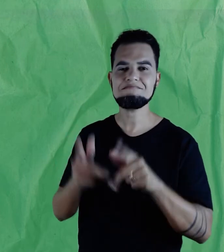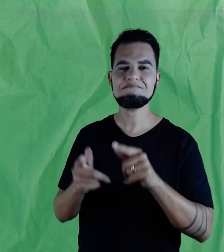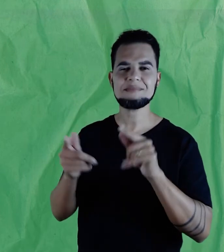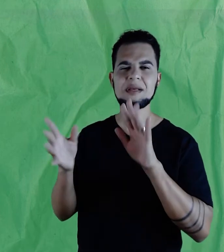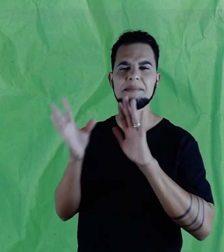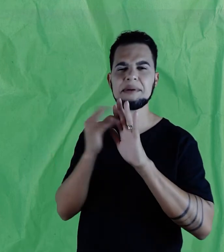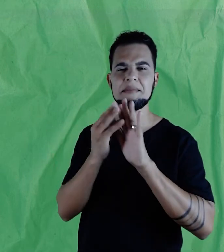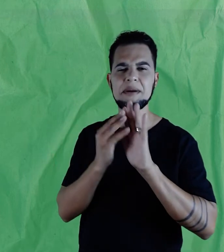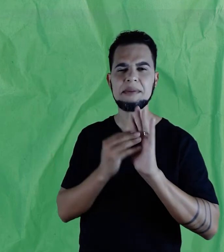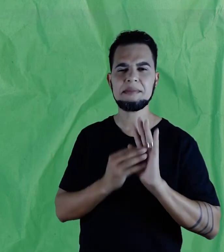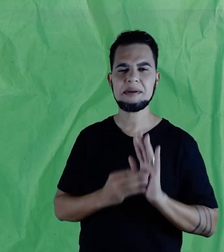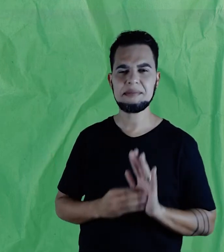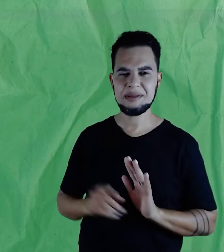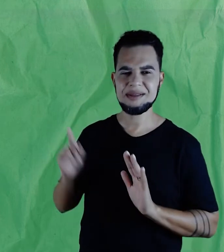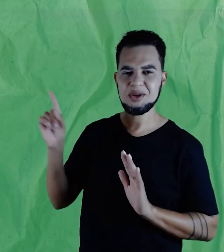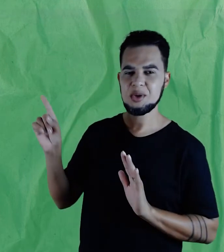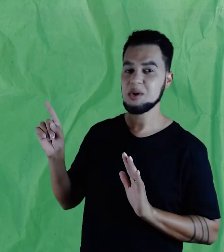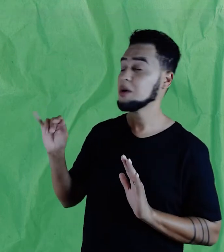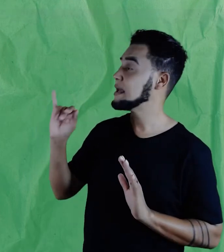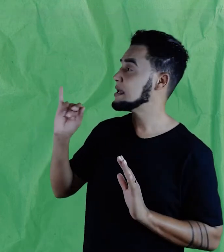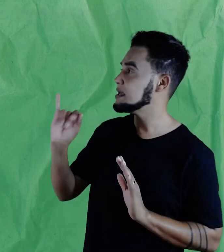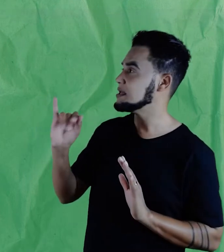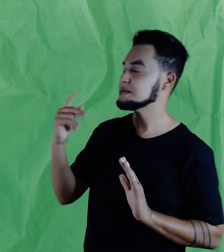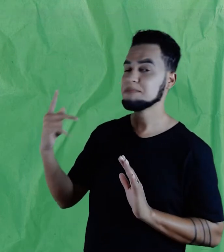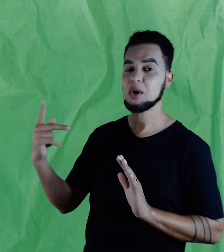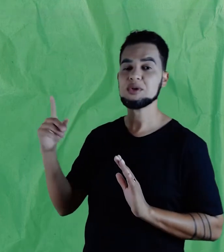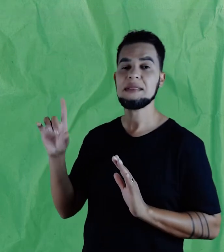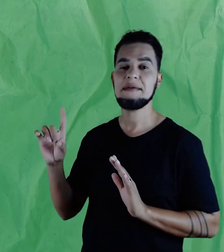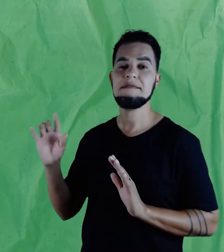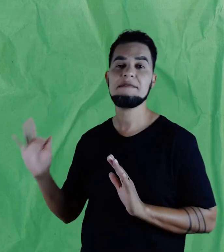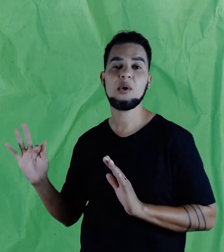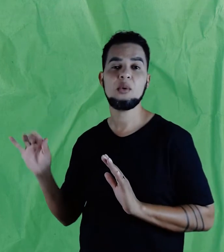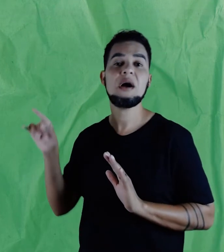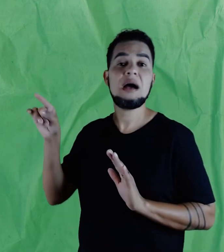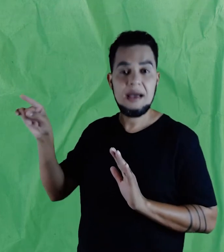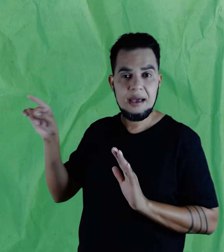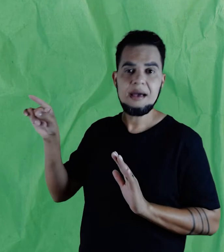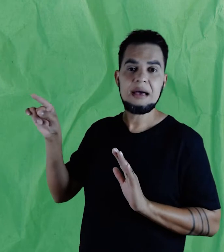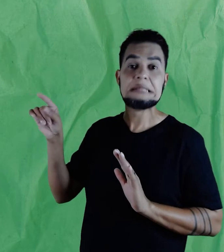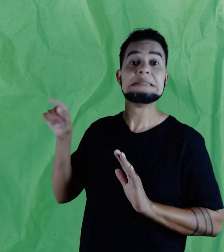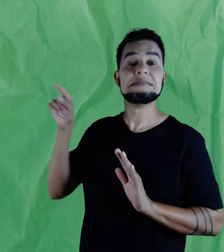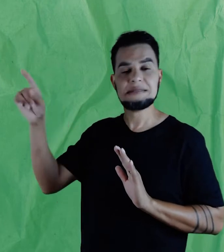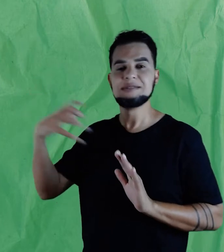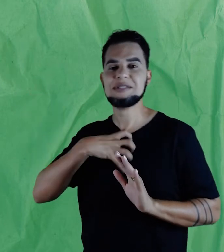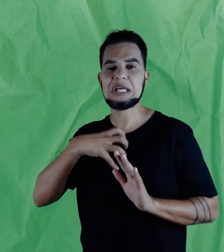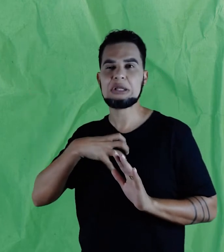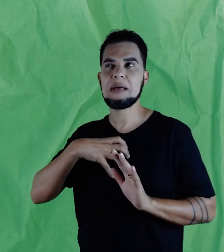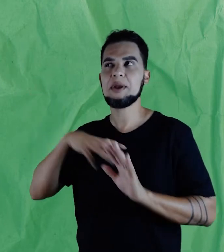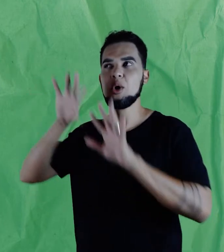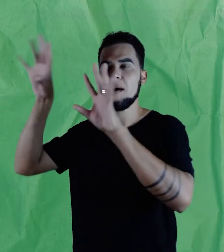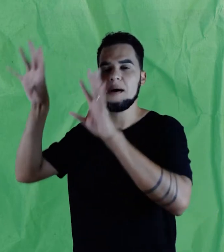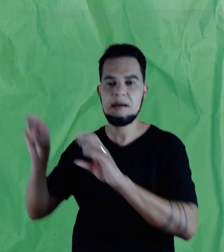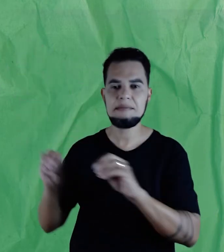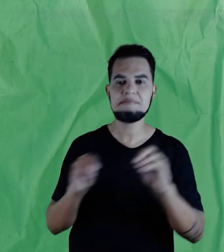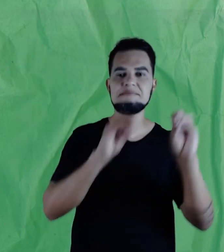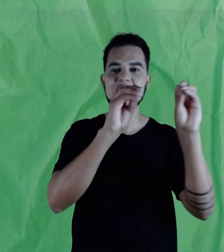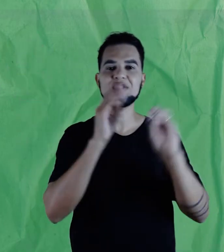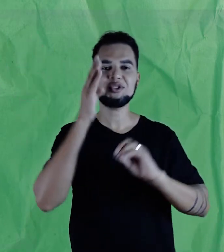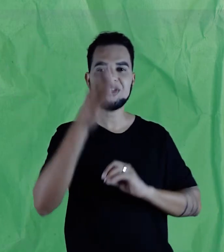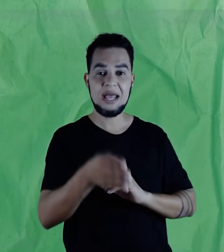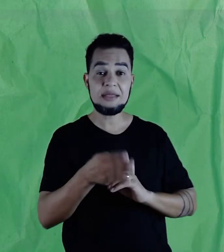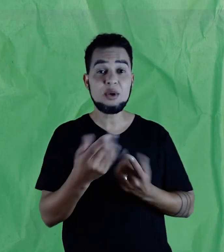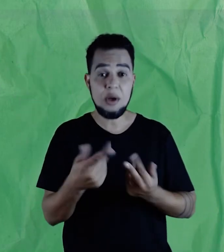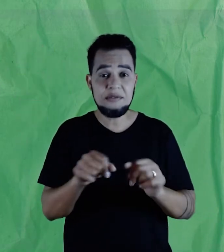componentes com um export default, né? Dessa forma eu consigo importar ele diretamente aqui, como eu fiz com o